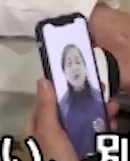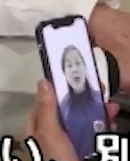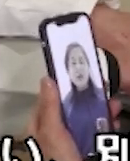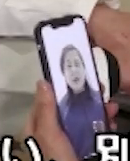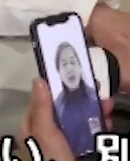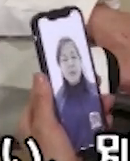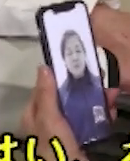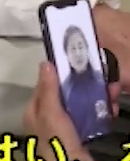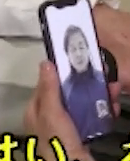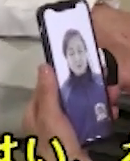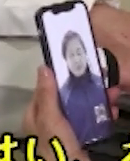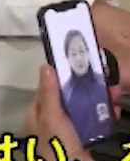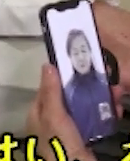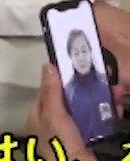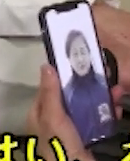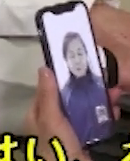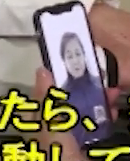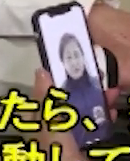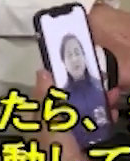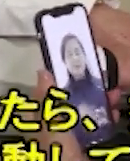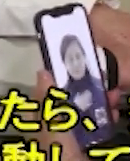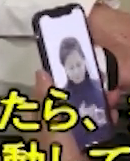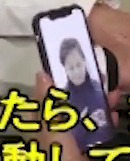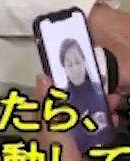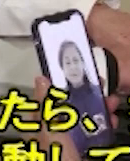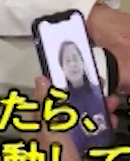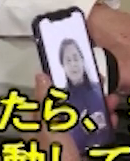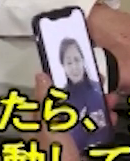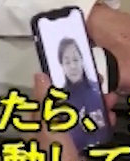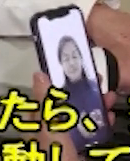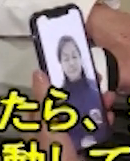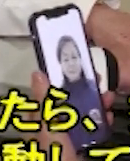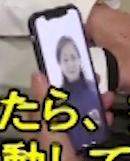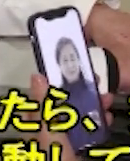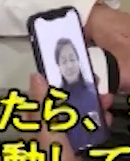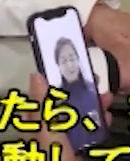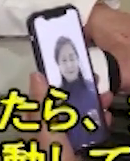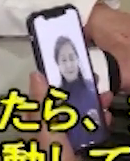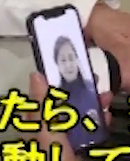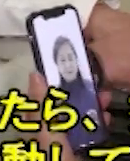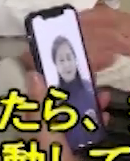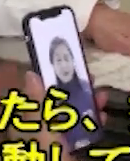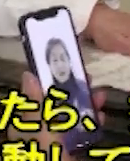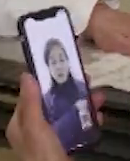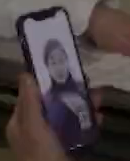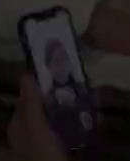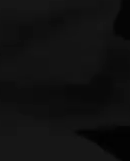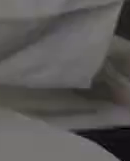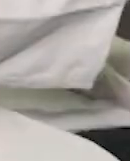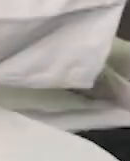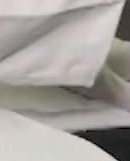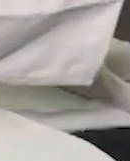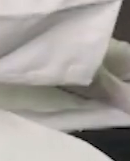はい、別にありません。 はい、わかりました。そしたら、接種するところは移動していただきます。